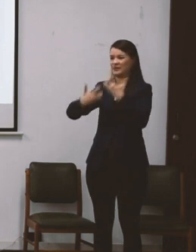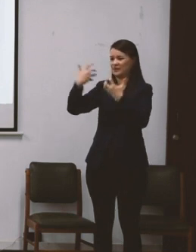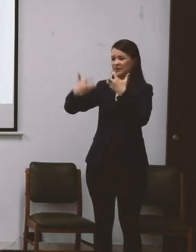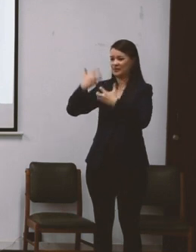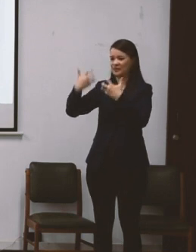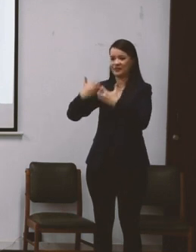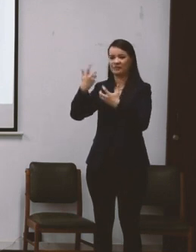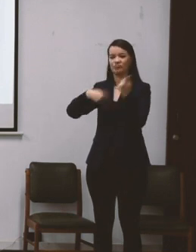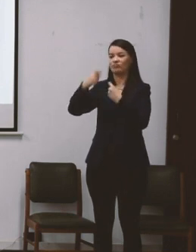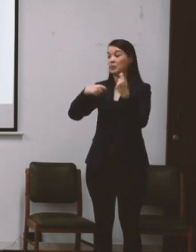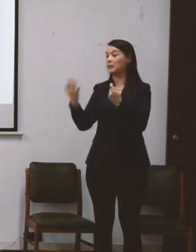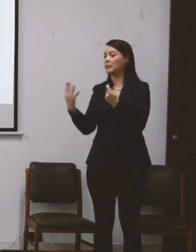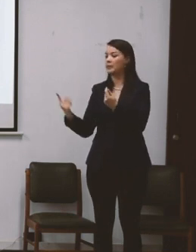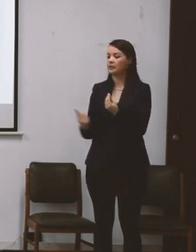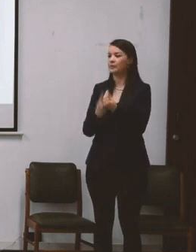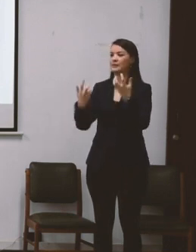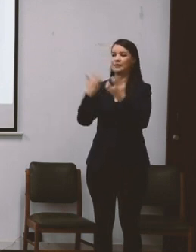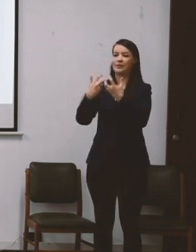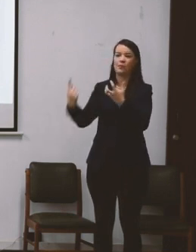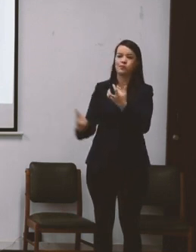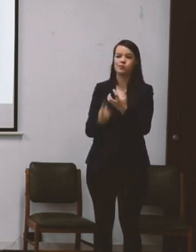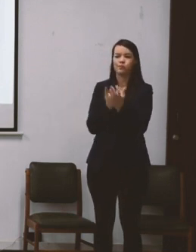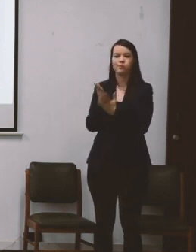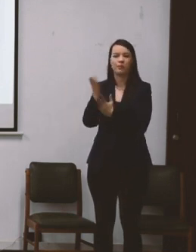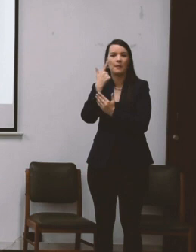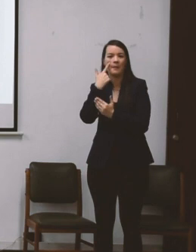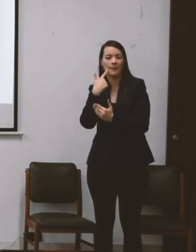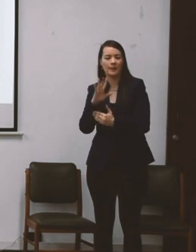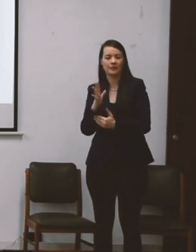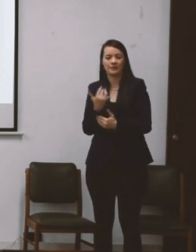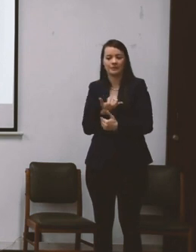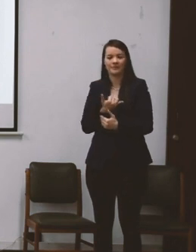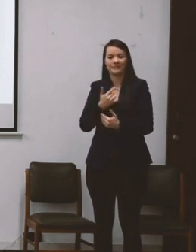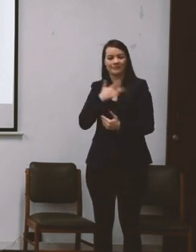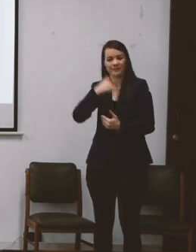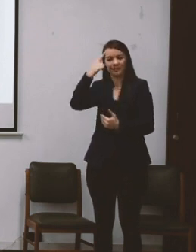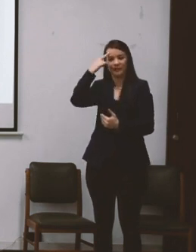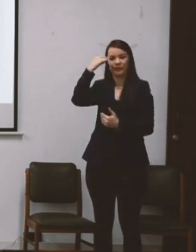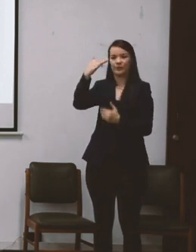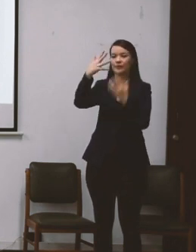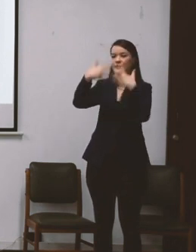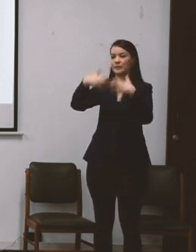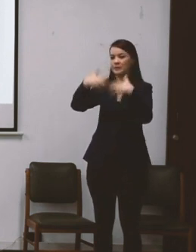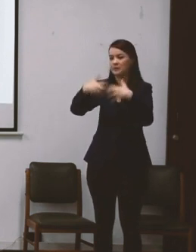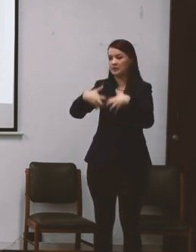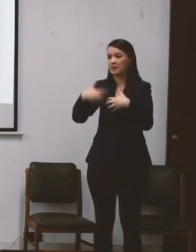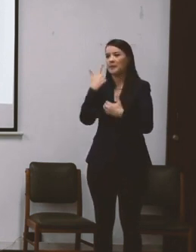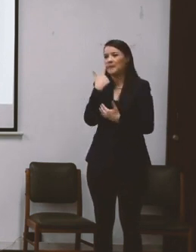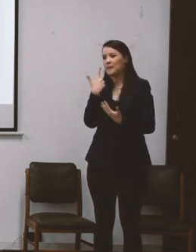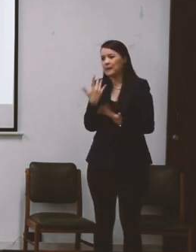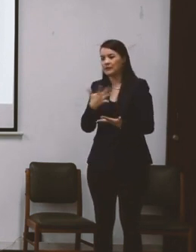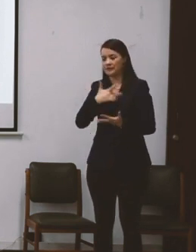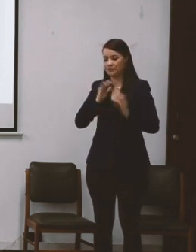llamada mercado-nación. Significa vivir la filantropía de la empresa. Significa sentirse útil en la coercitiva ficción